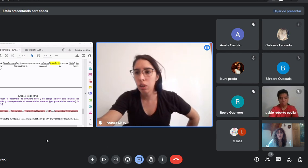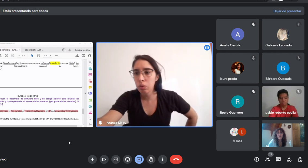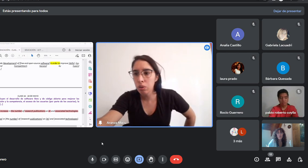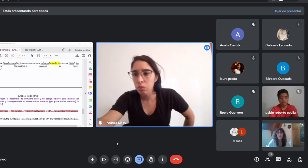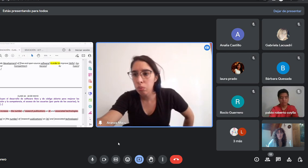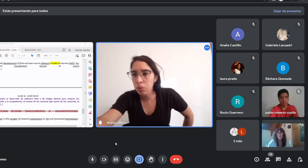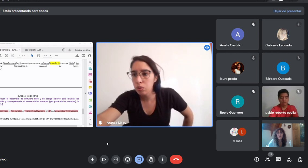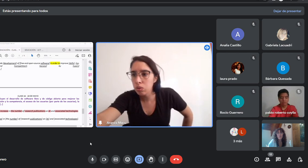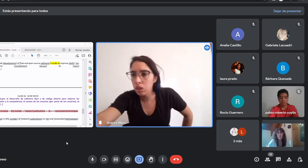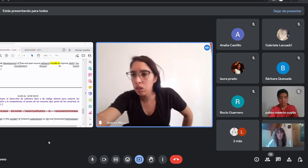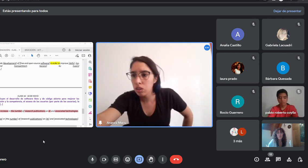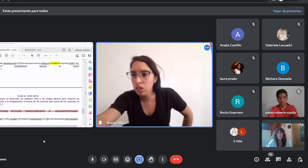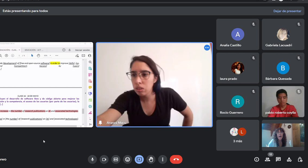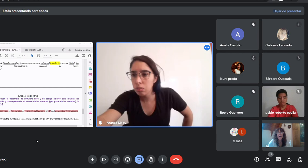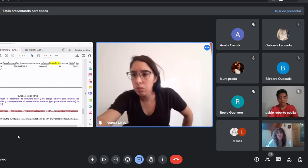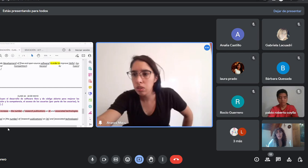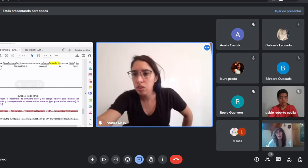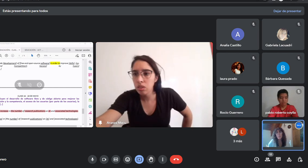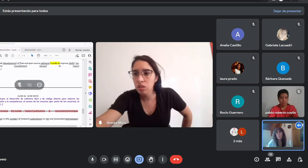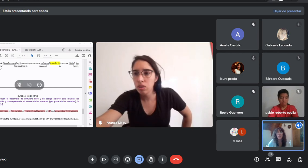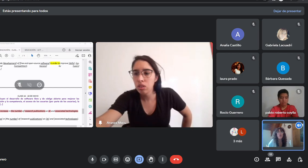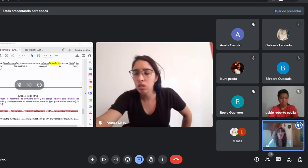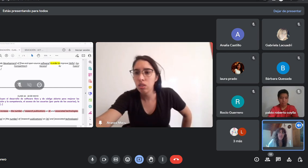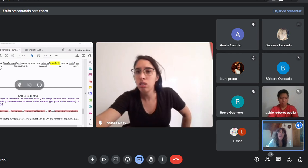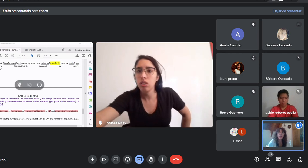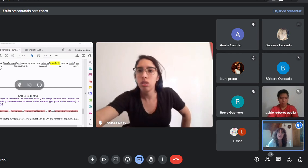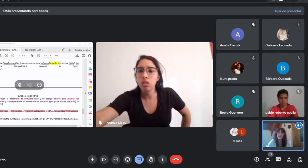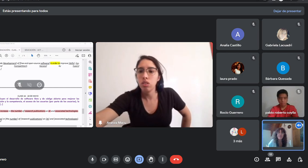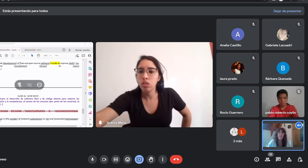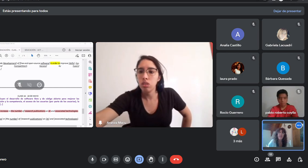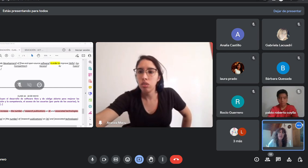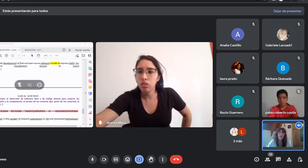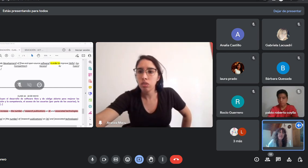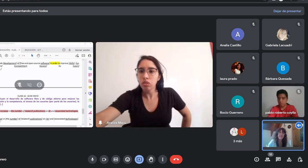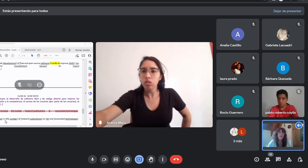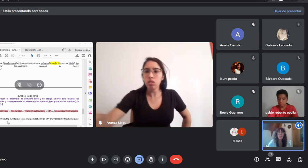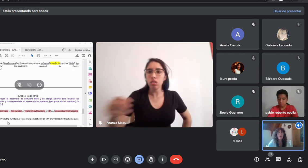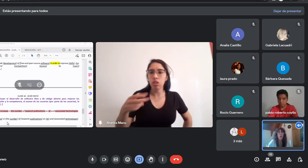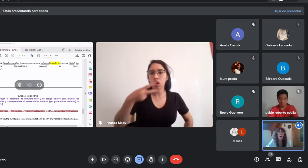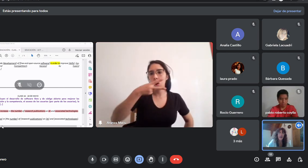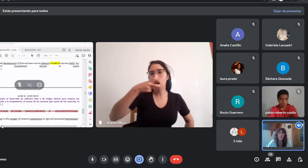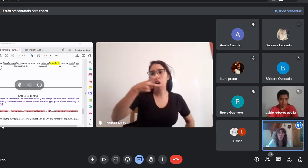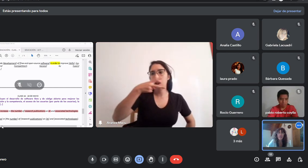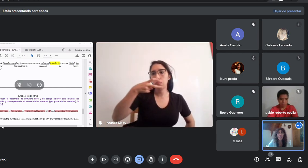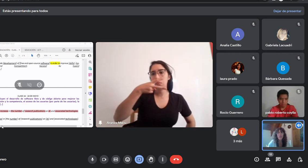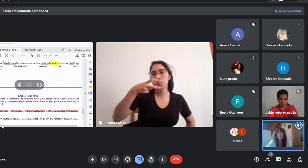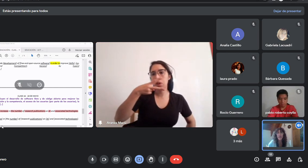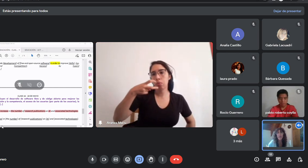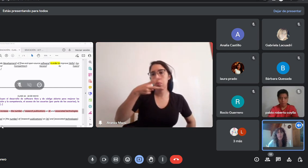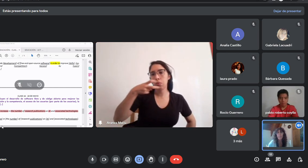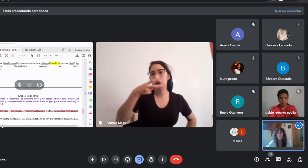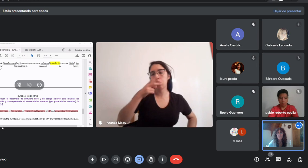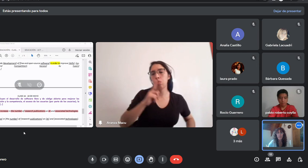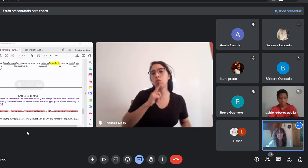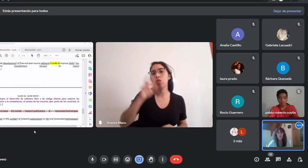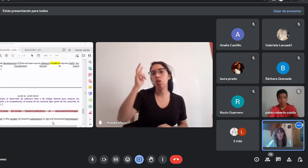¿cuál sería el verbo? Pregunta. Hay, el primero, there is. There is es el verbo, hay. ¿Qué es lo que hay?